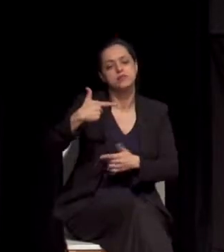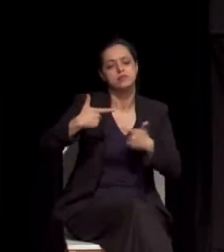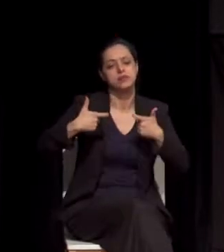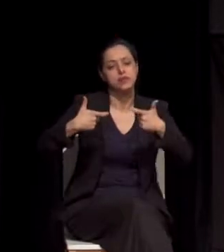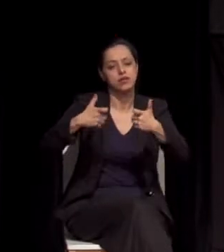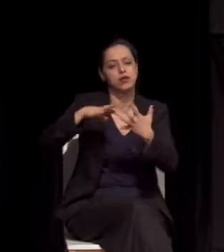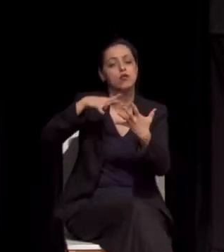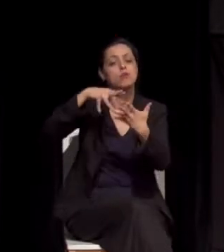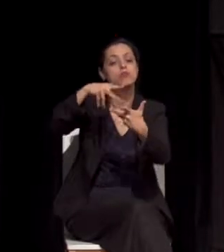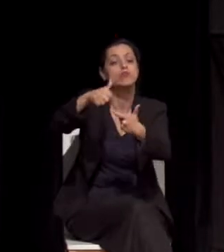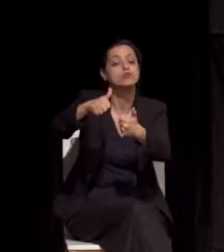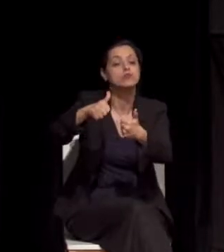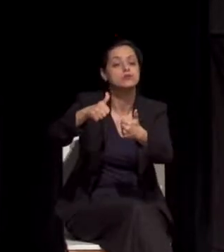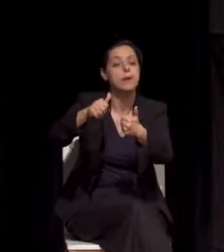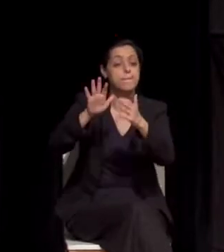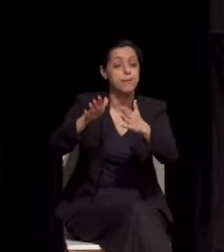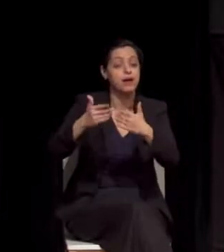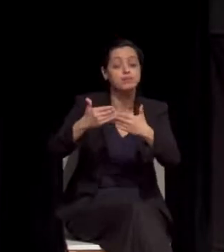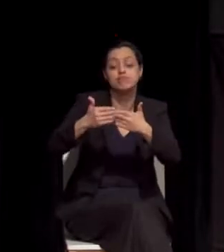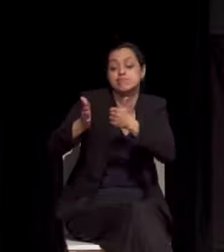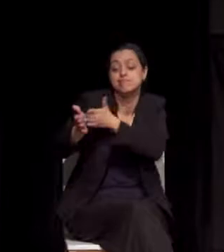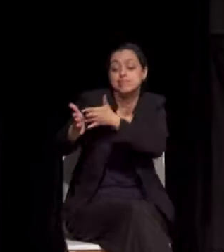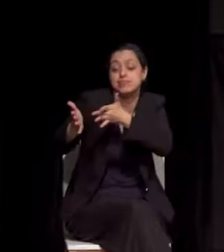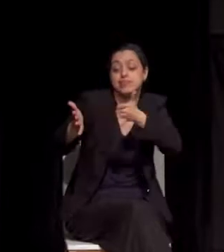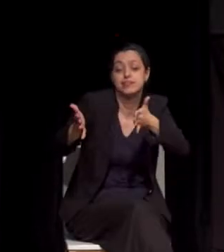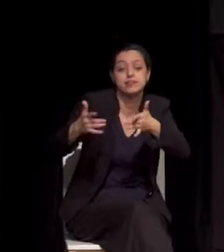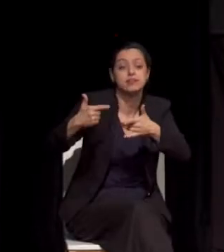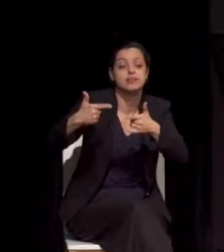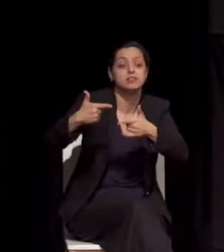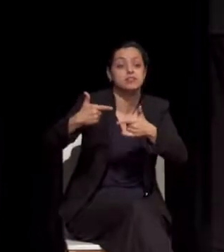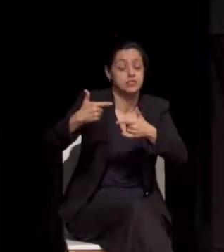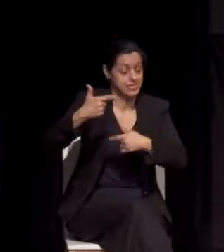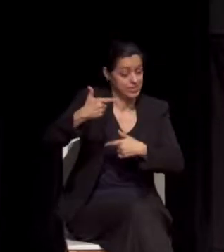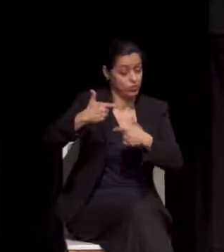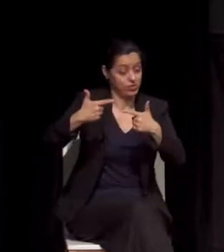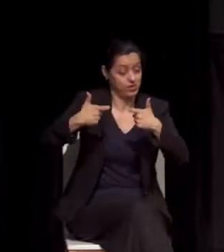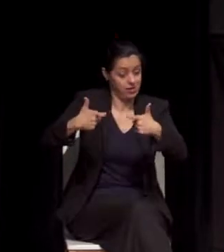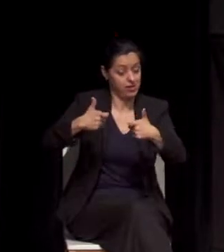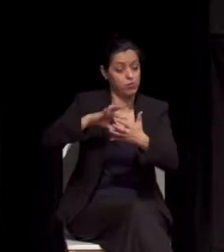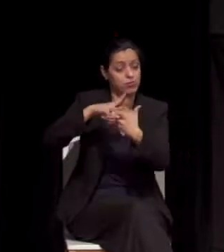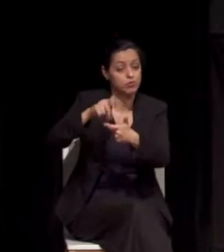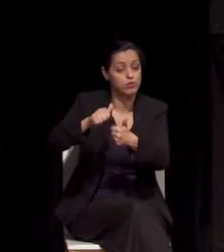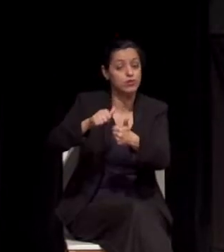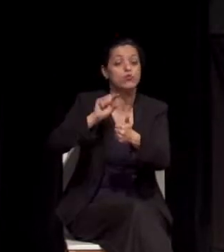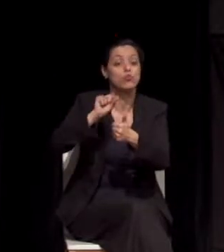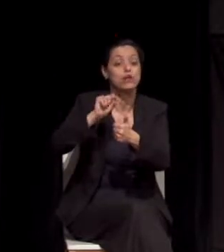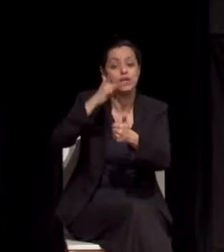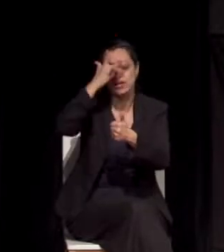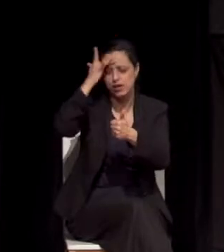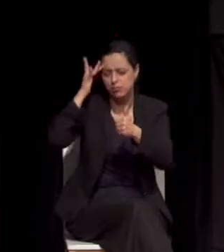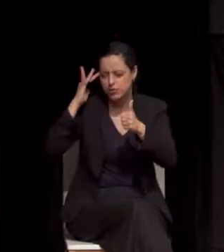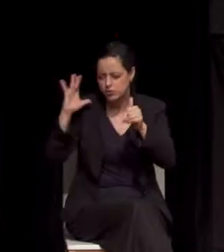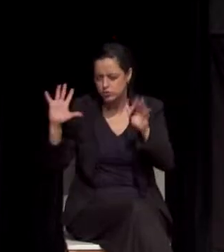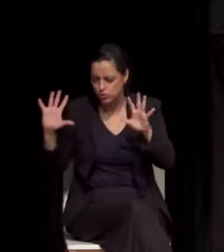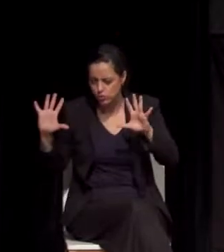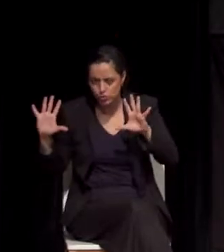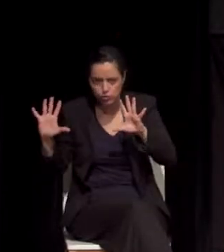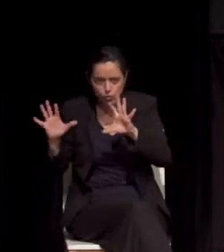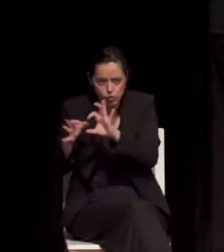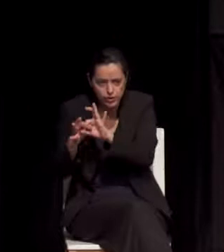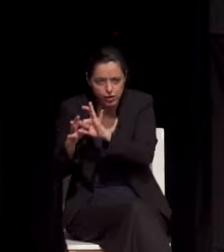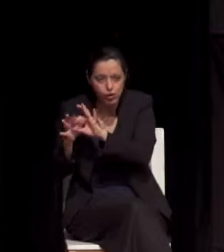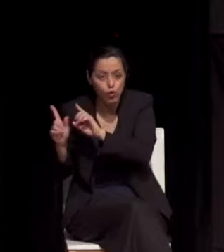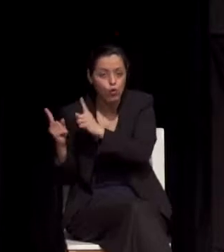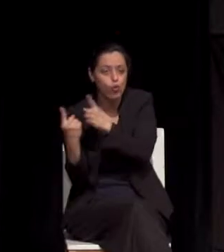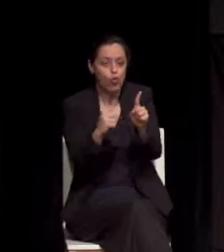poder as pessoas se unirem contra um inimigo em comum. Agora nós estamos nesse tipo